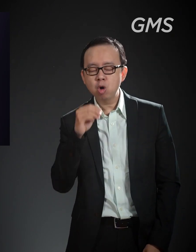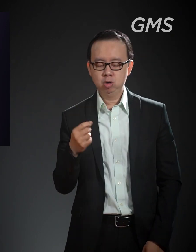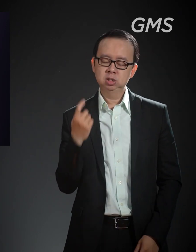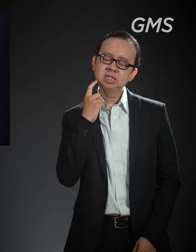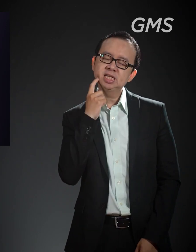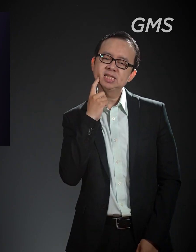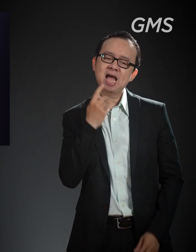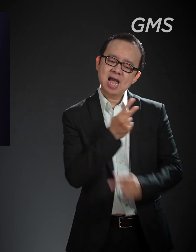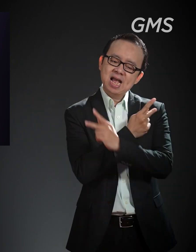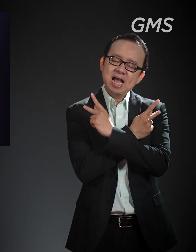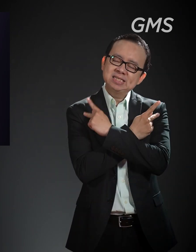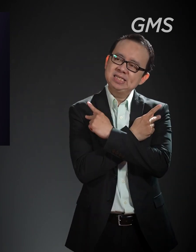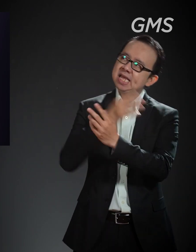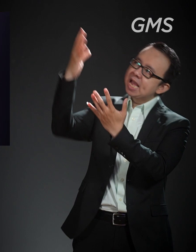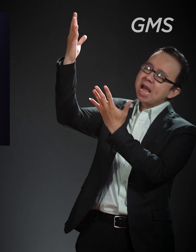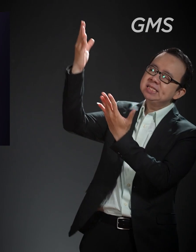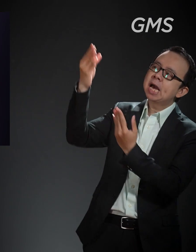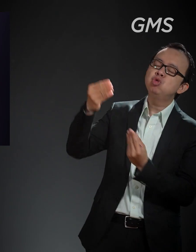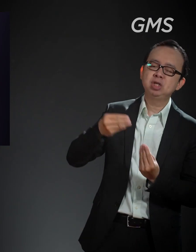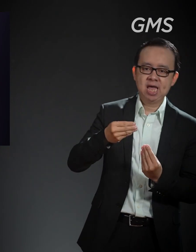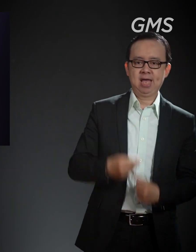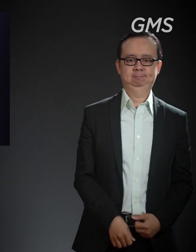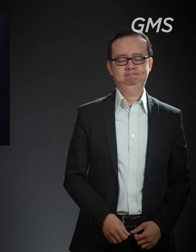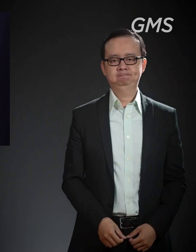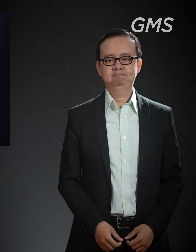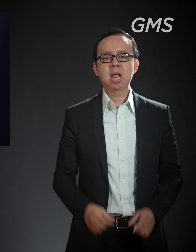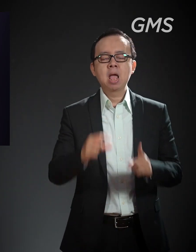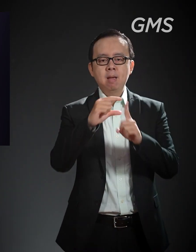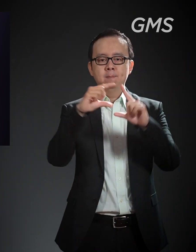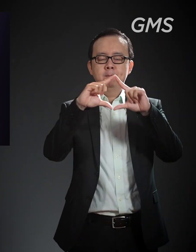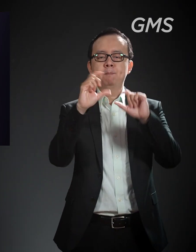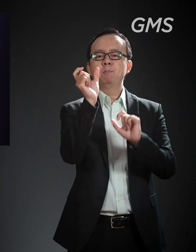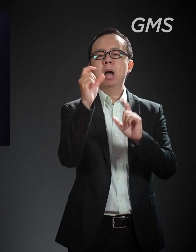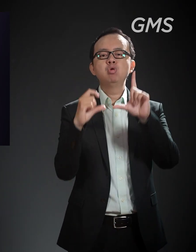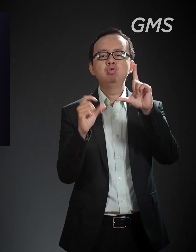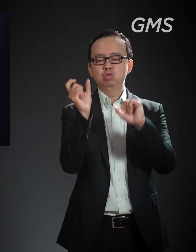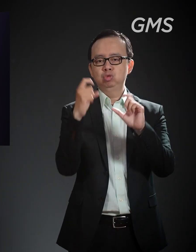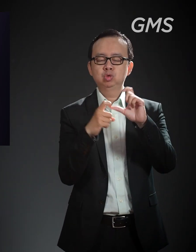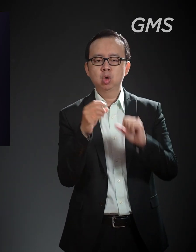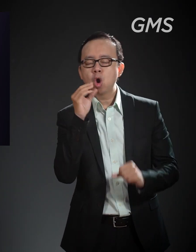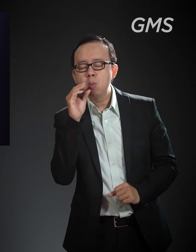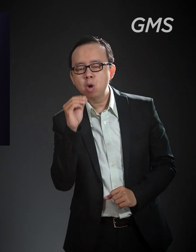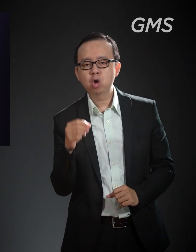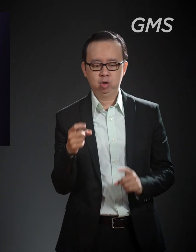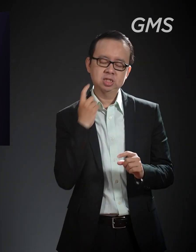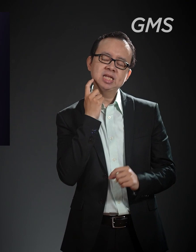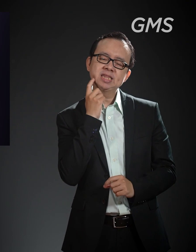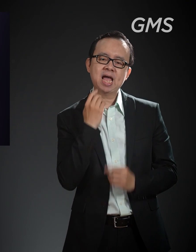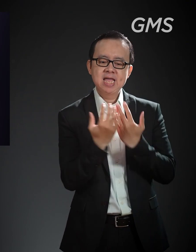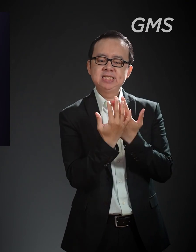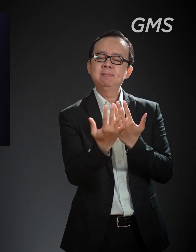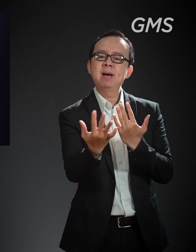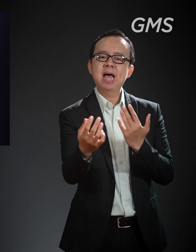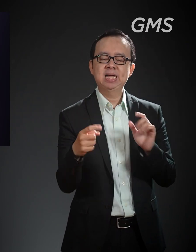kepada jemaat-jemaat di Makedonia. Paulus sedang membanggakan jemaat Makedonia kepada jemaat di Korintus. Dia berkata